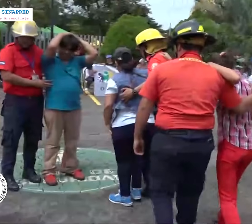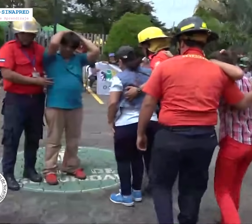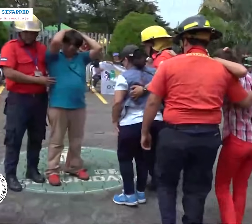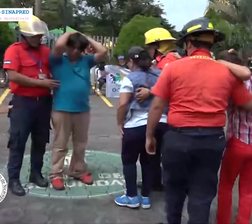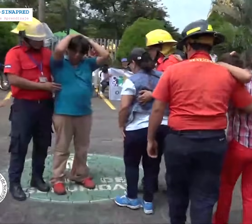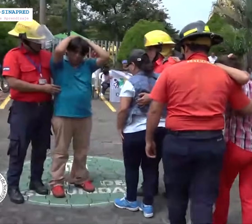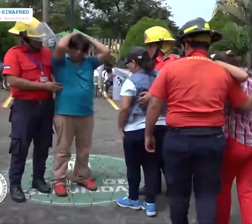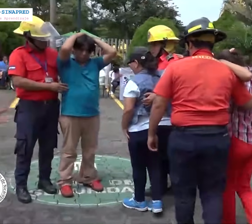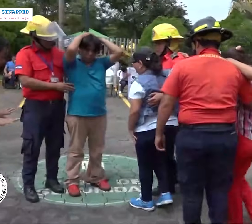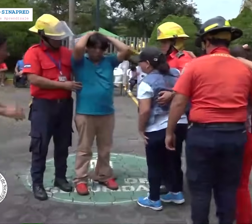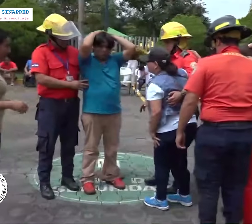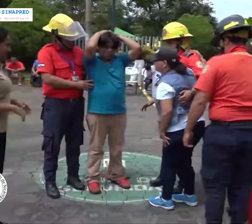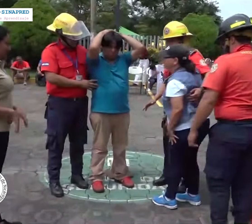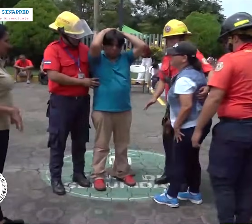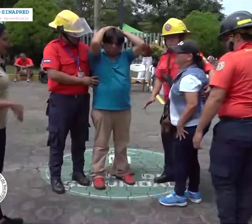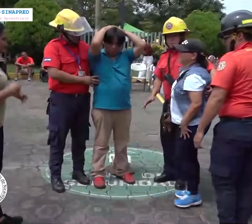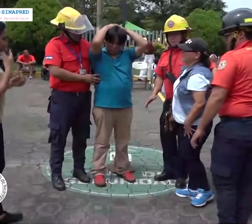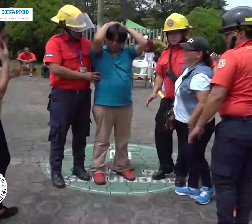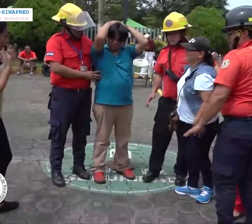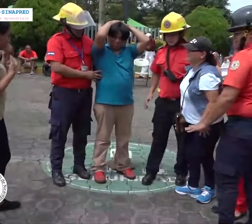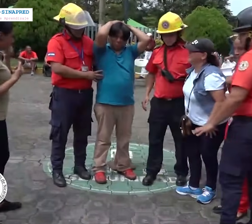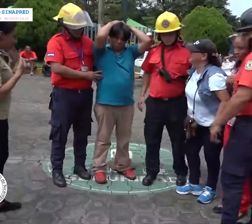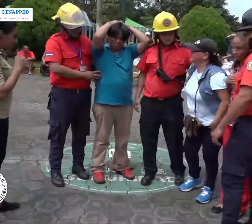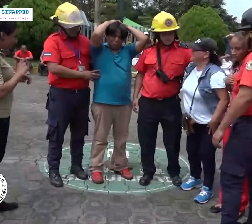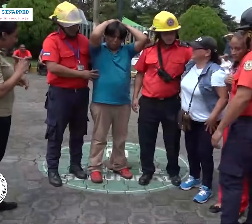Ahora imaginémonos en una situación de emergencia.